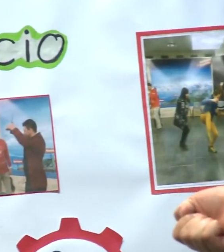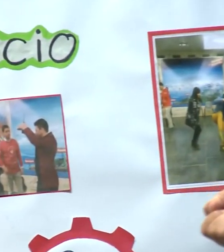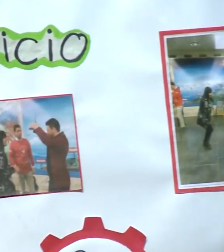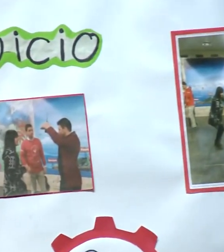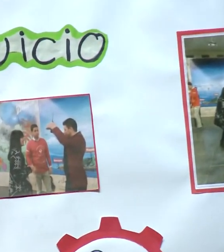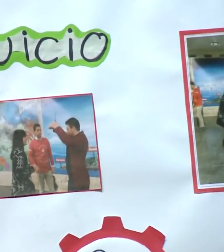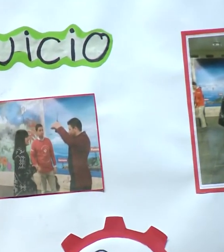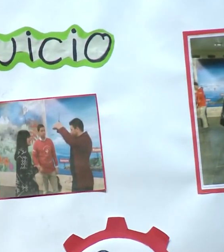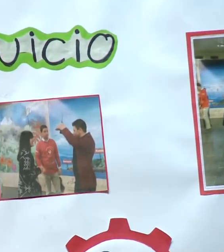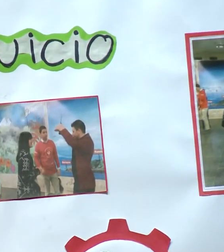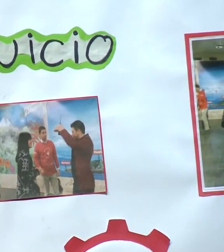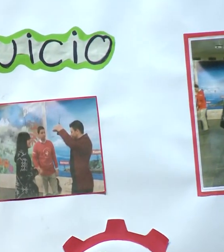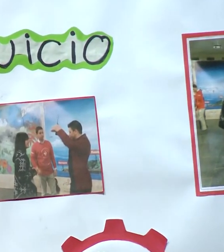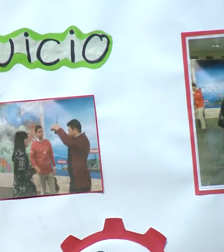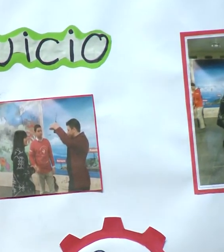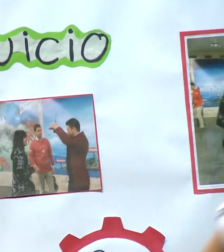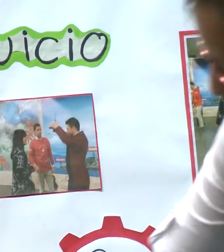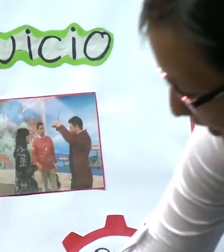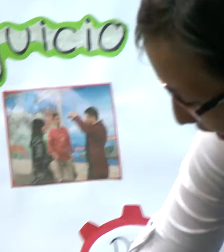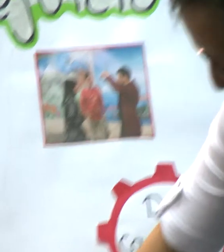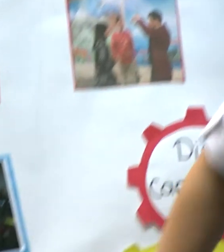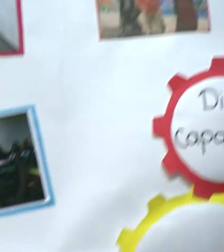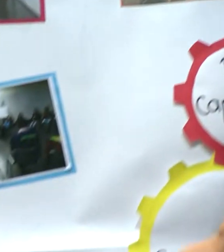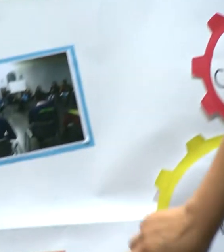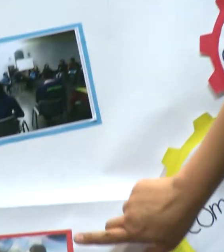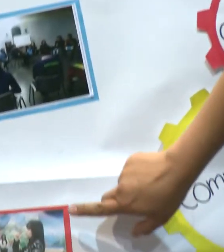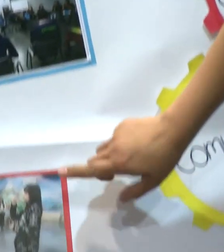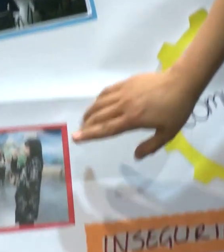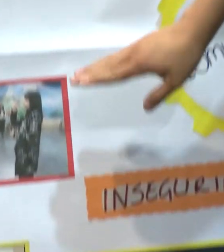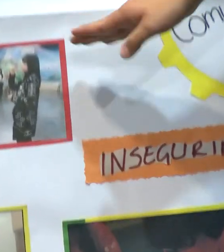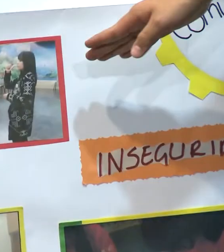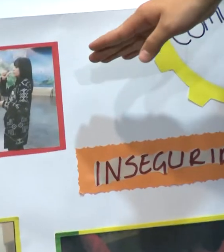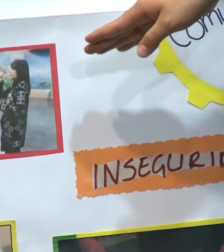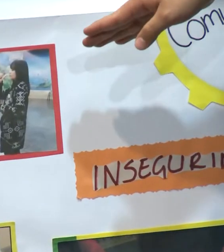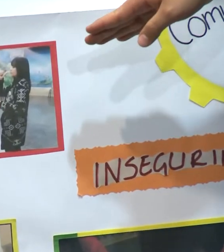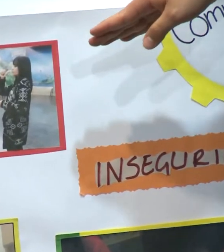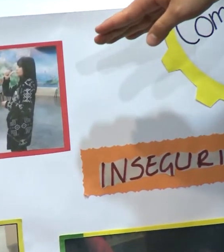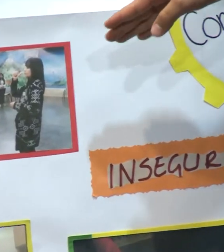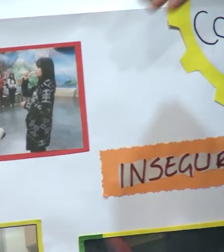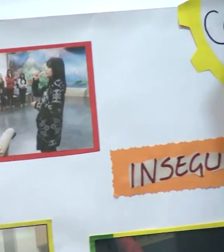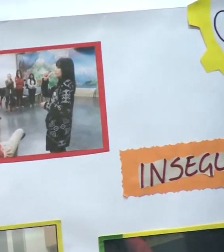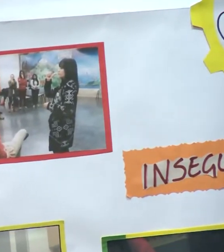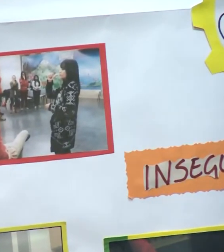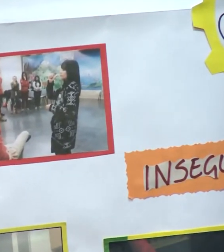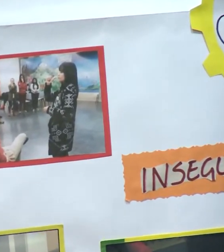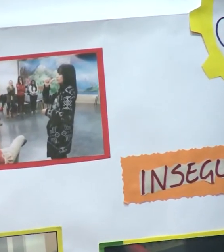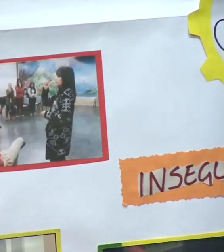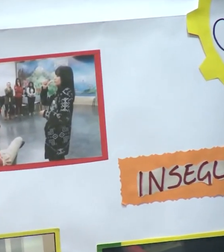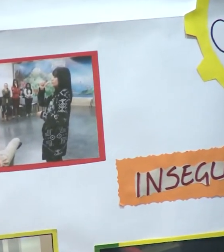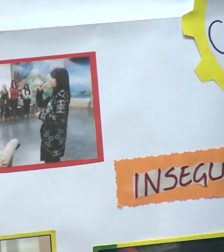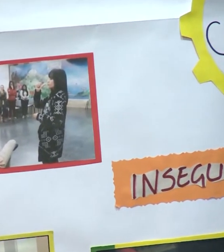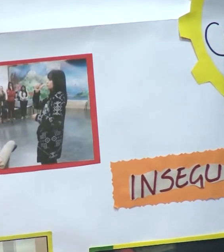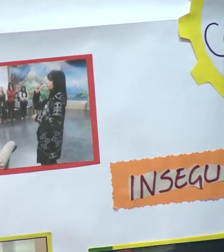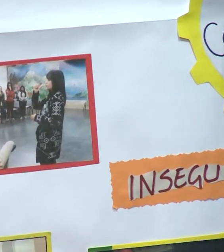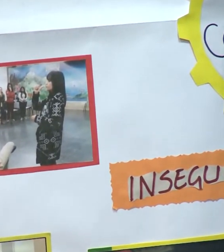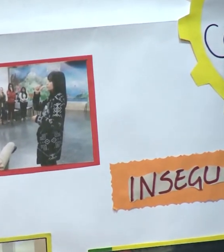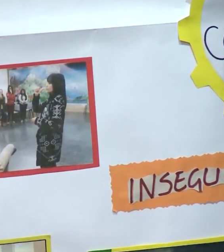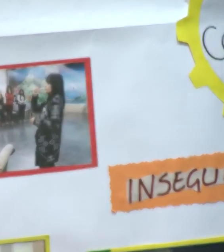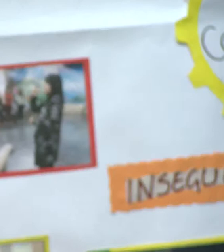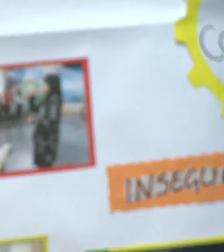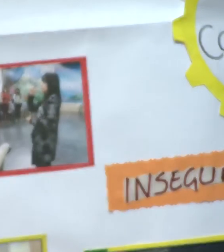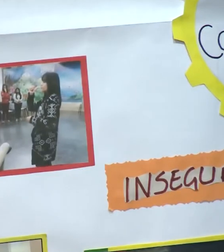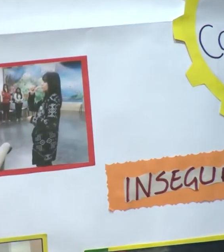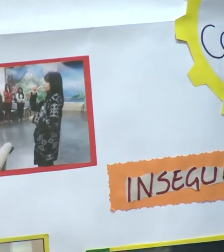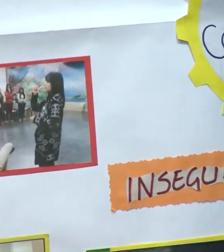se me perdió. Ah, esta. Esta, en donde una de las educadoras está explicando y está anticipando a